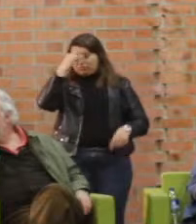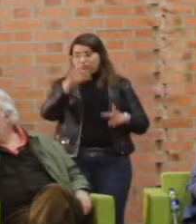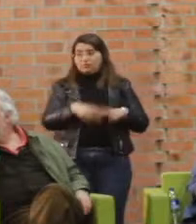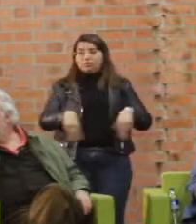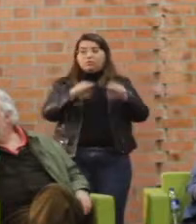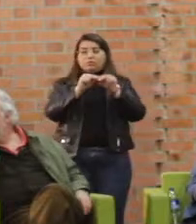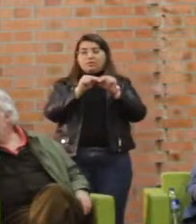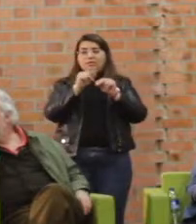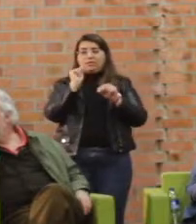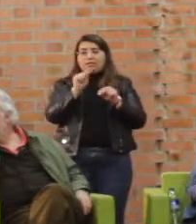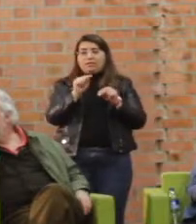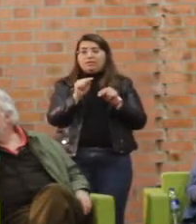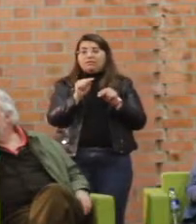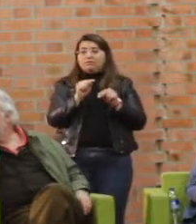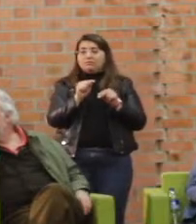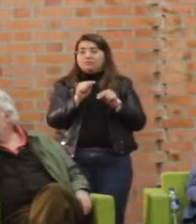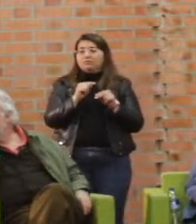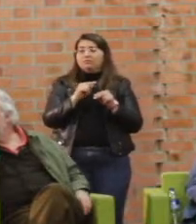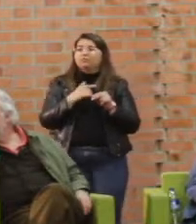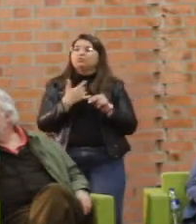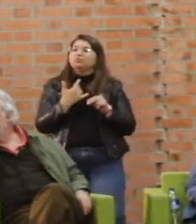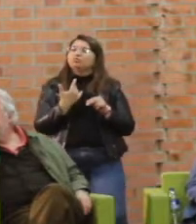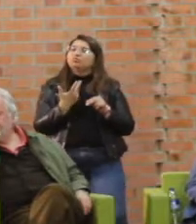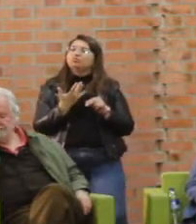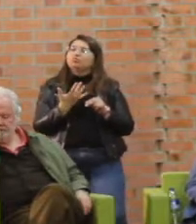castiga como